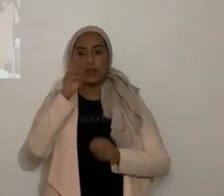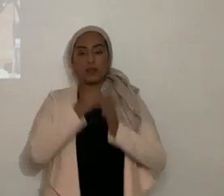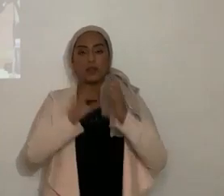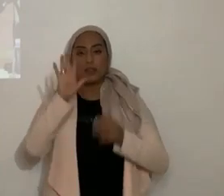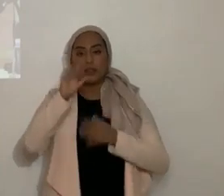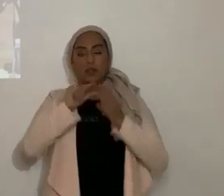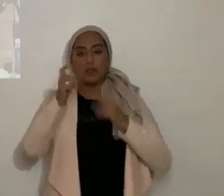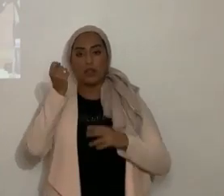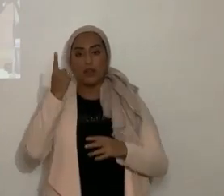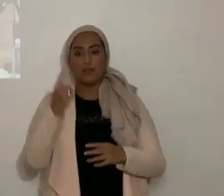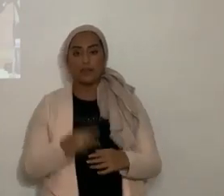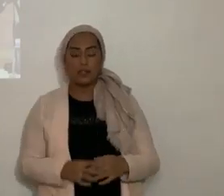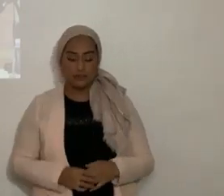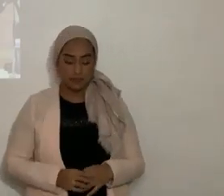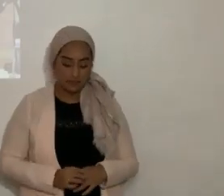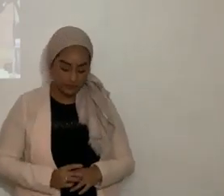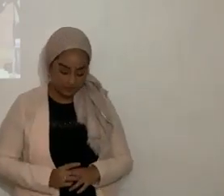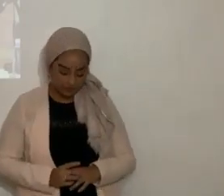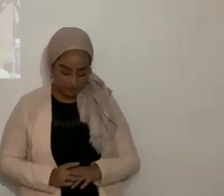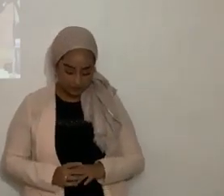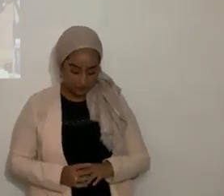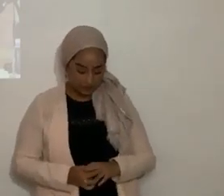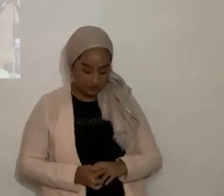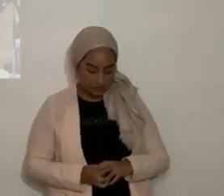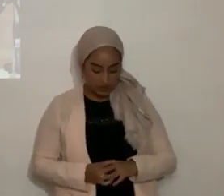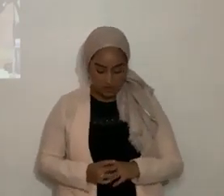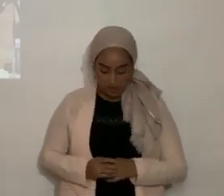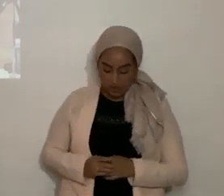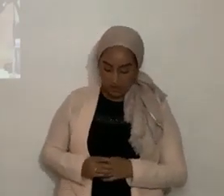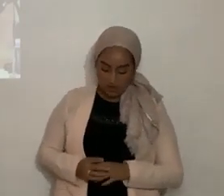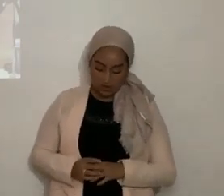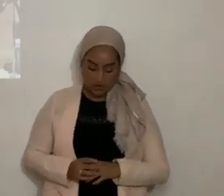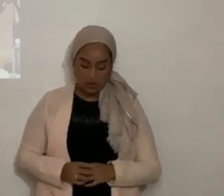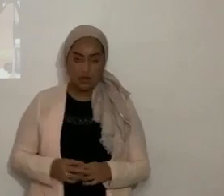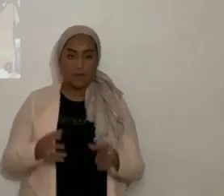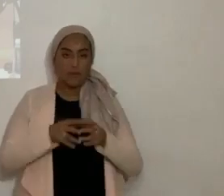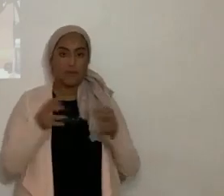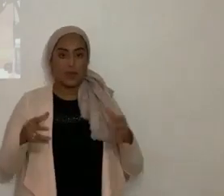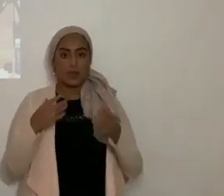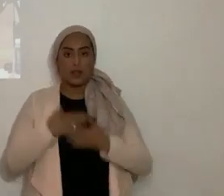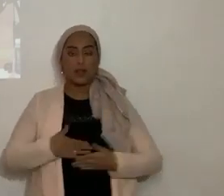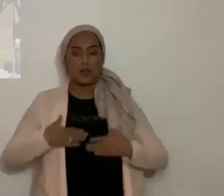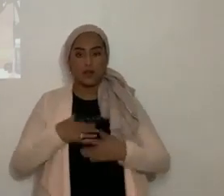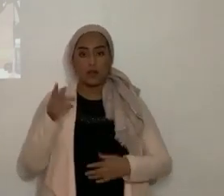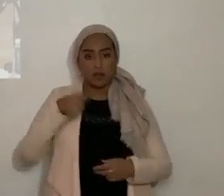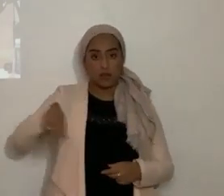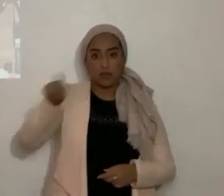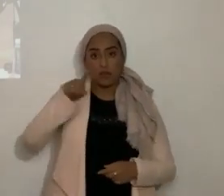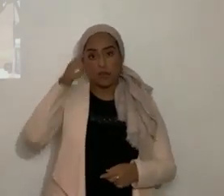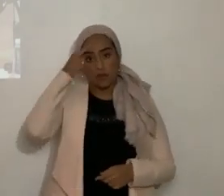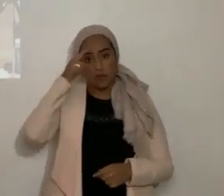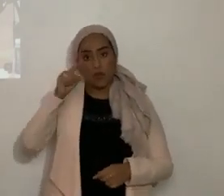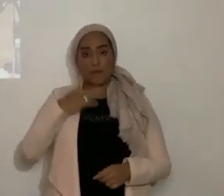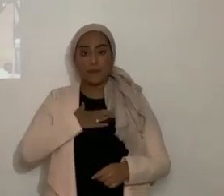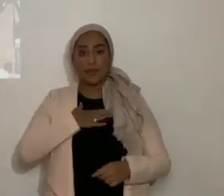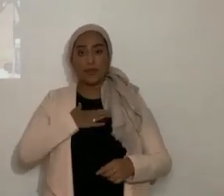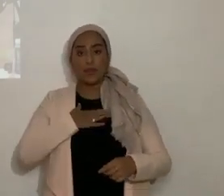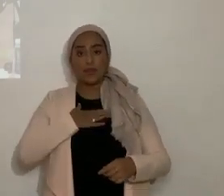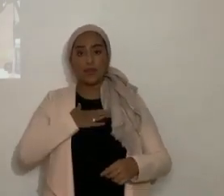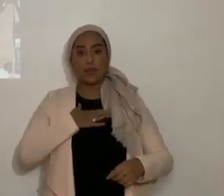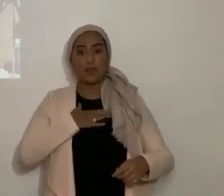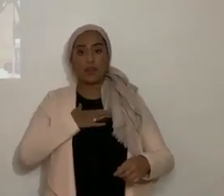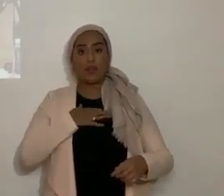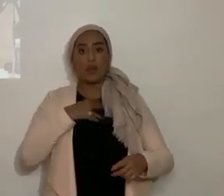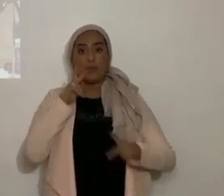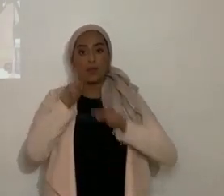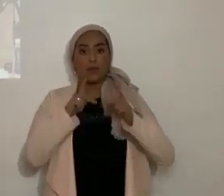Mateo, capítulo 5, verso 11, y dice: muy dichosos sois cuando por mi causa os vituperen y